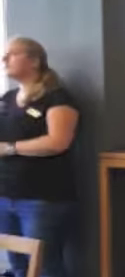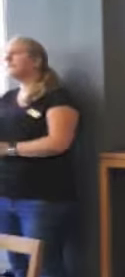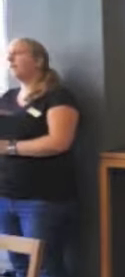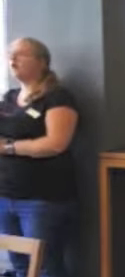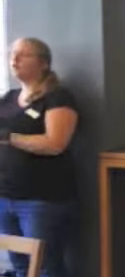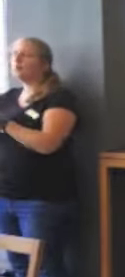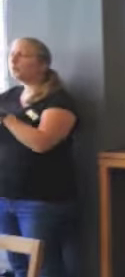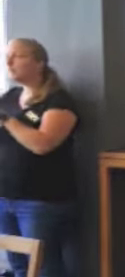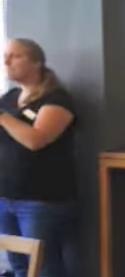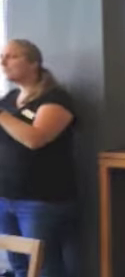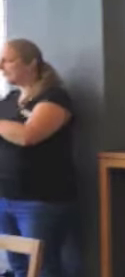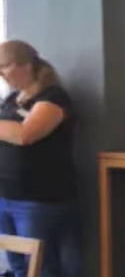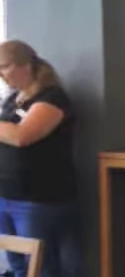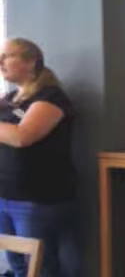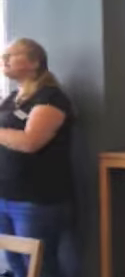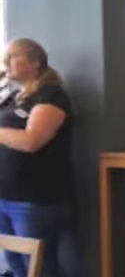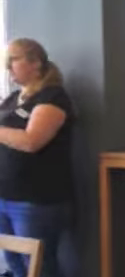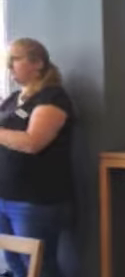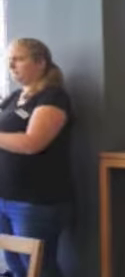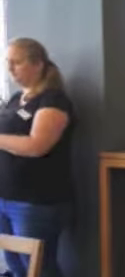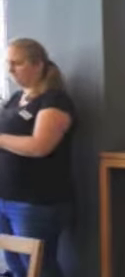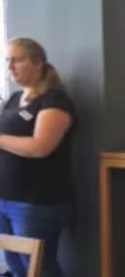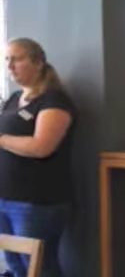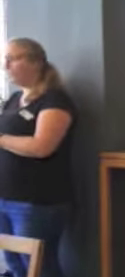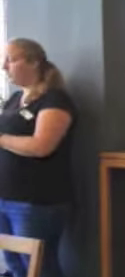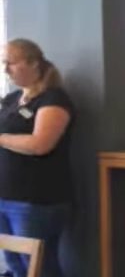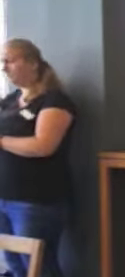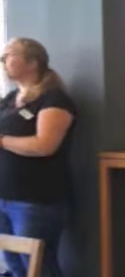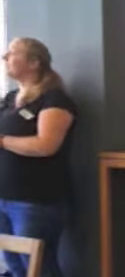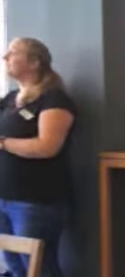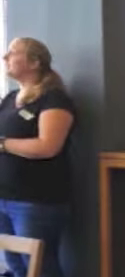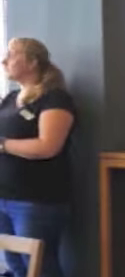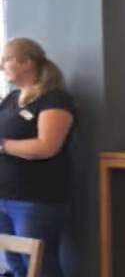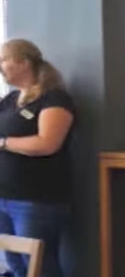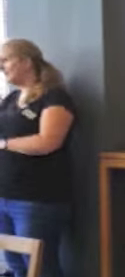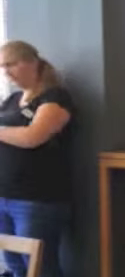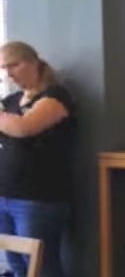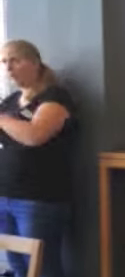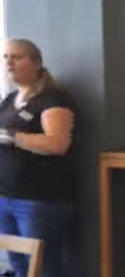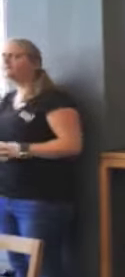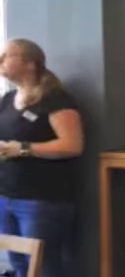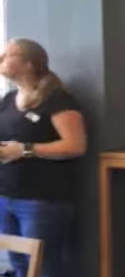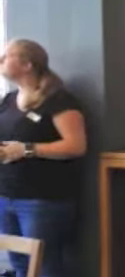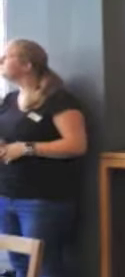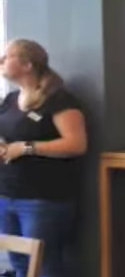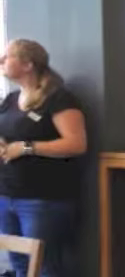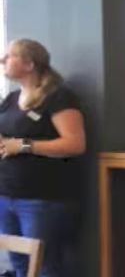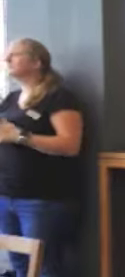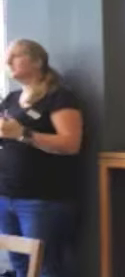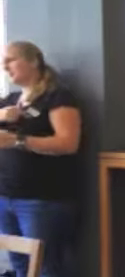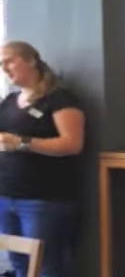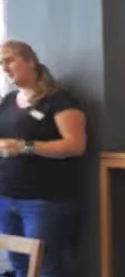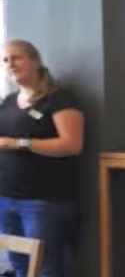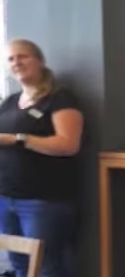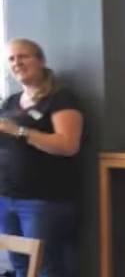dokument från vissa områden så kan vi ta ut dem om de inte vill titta själva. Och det som har varit meningsfullt med det hela